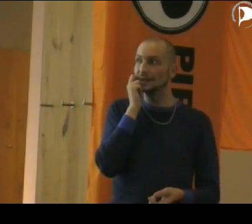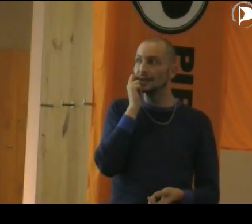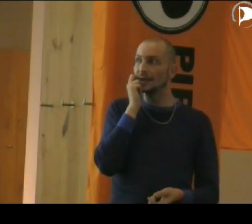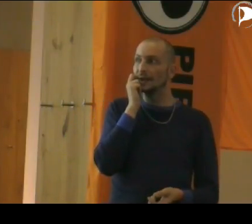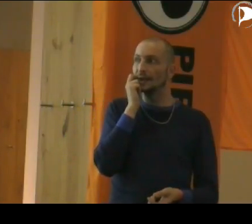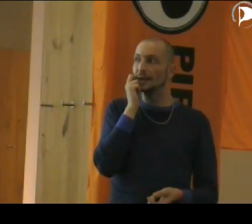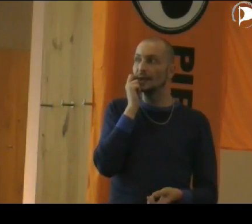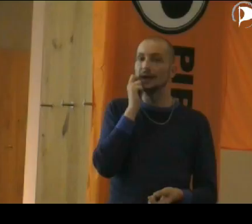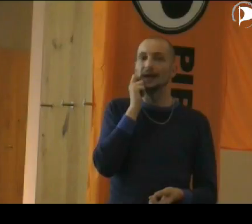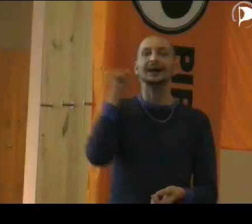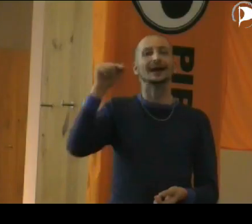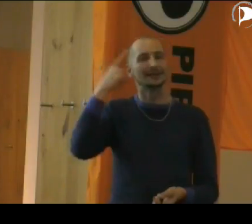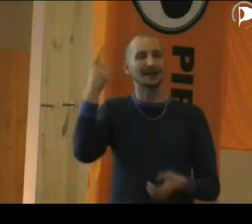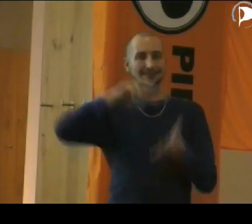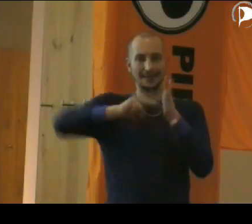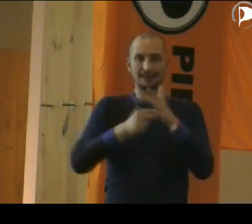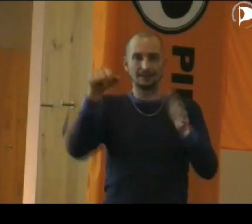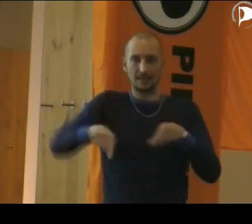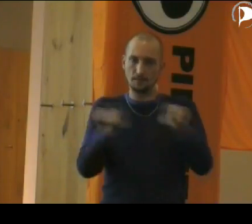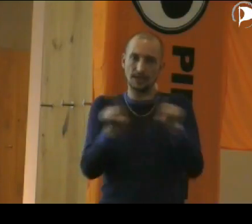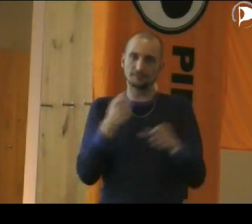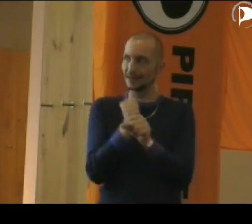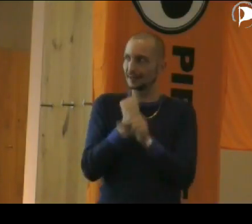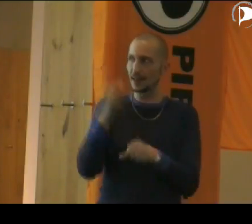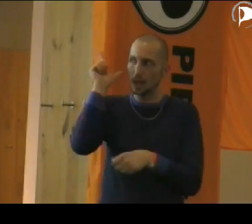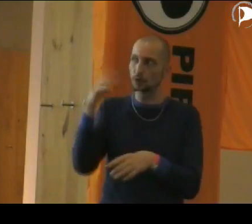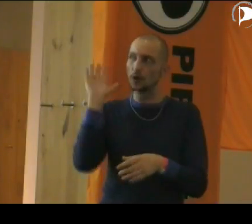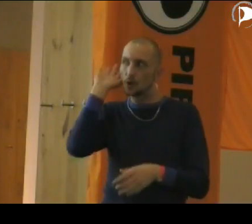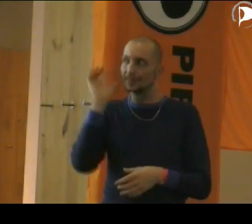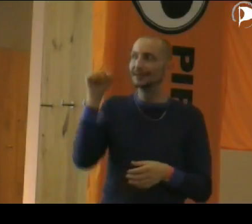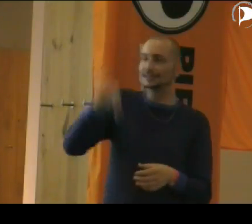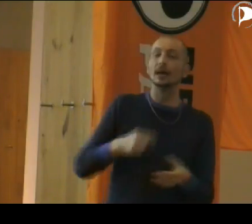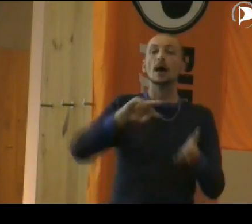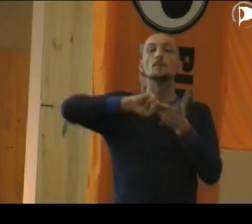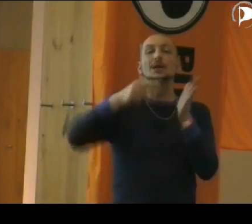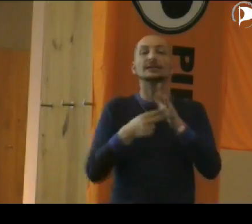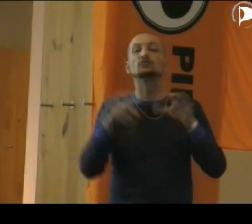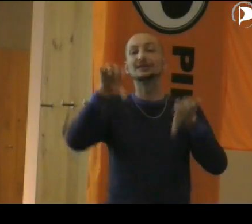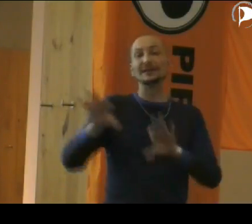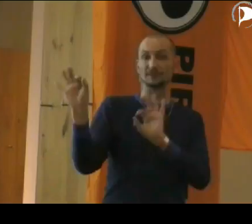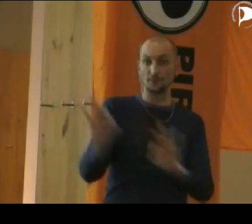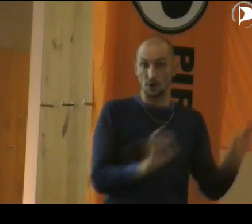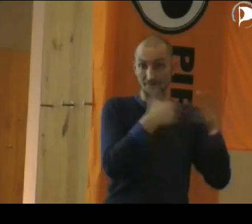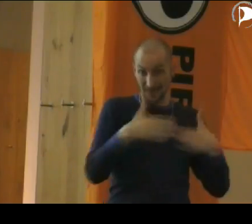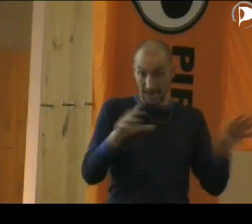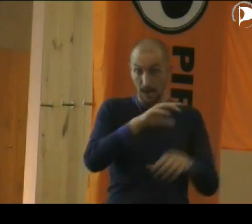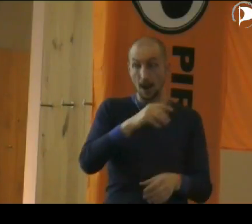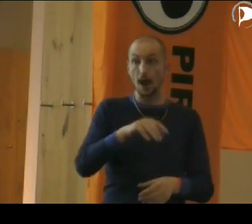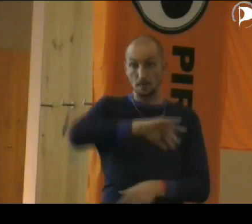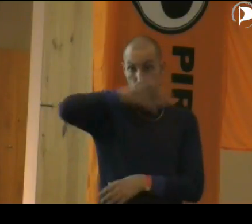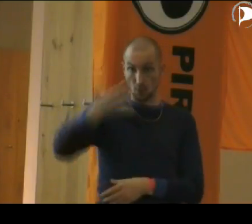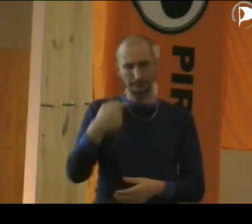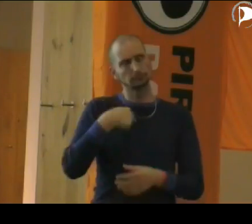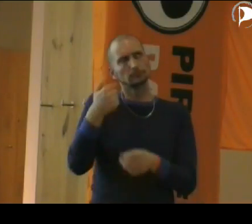okay also und traf von 2010 bis 2011 aufbereitet oder geschäftsführer des verbandes freiburg und arbeite